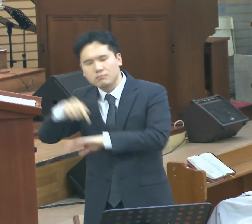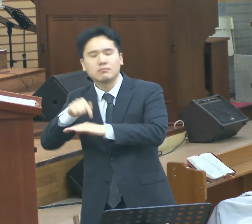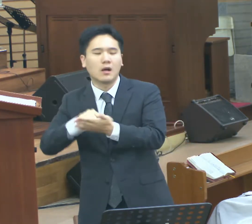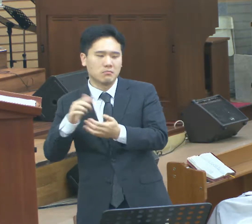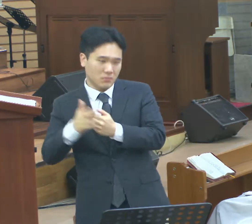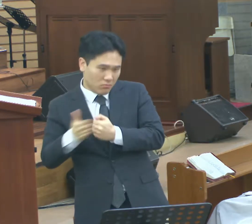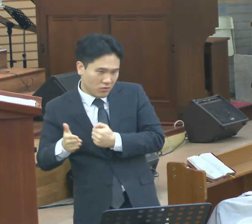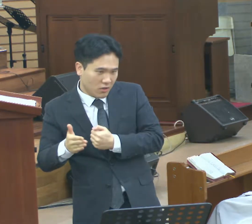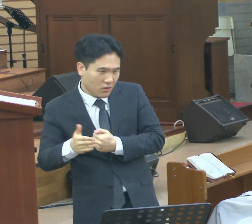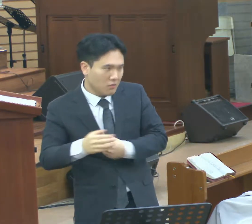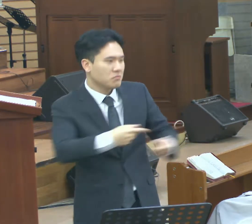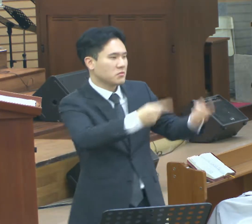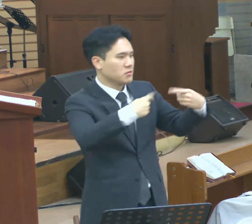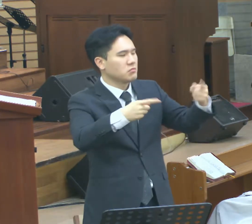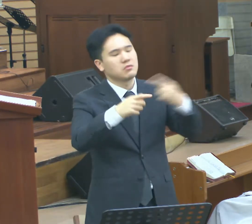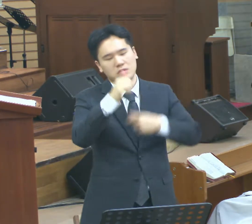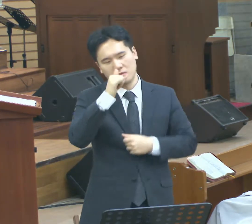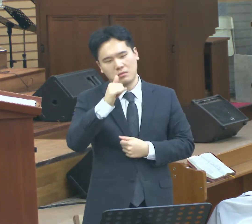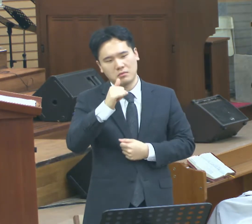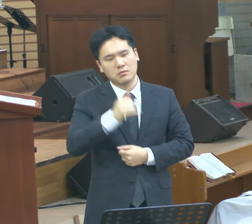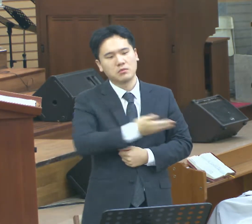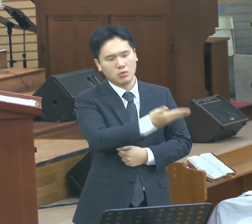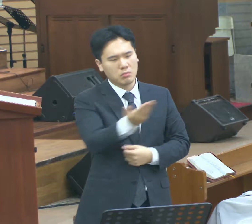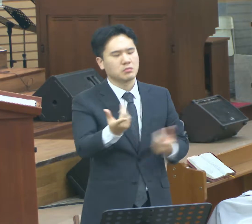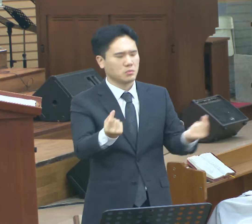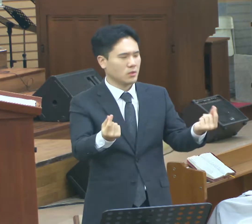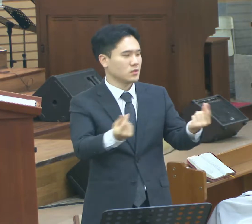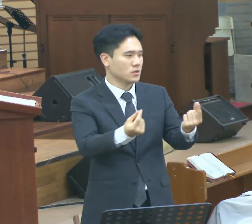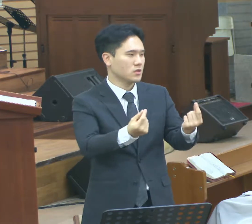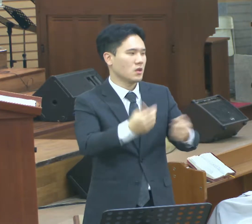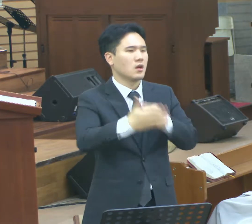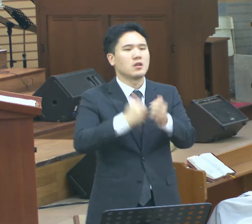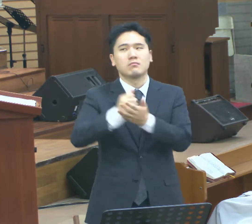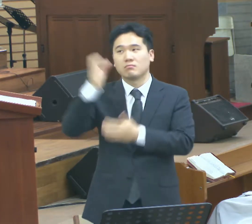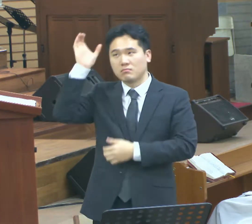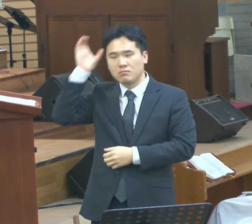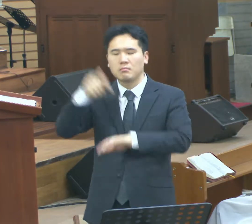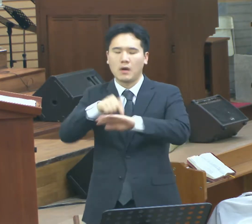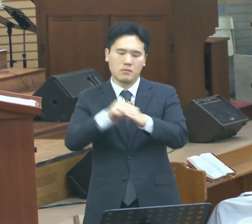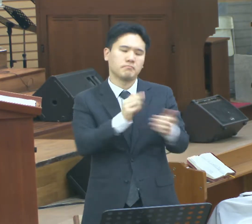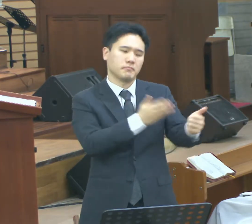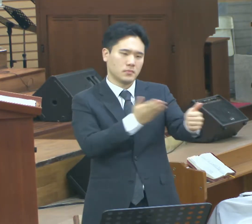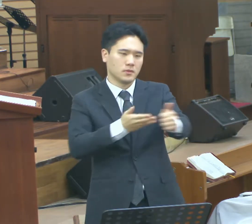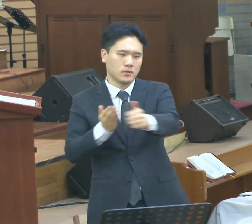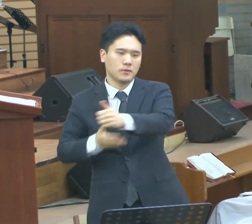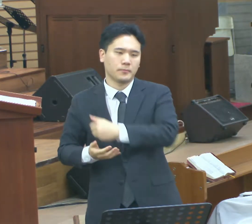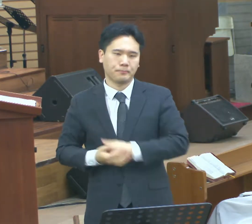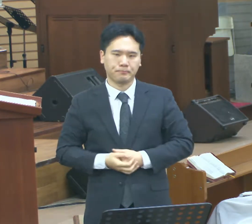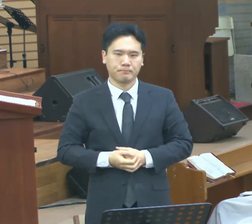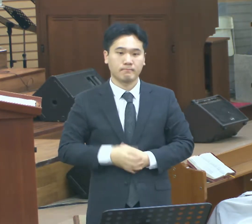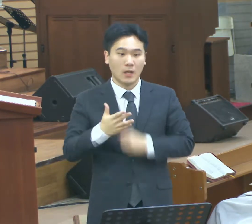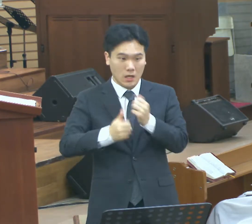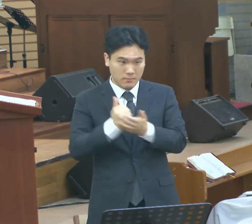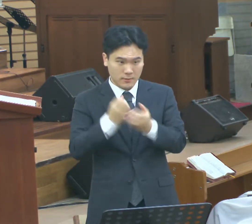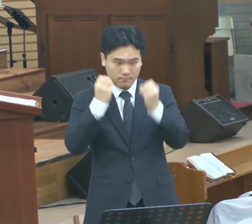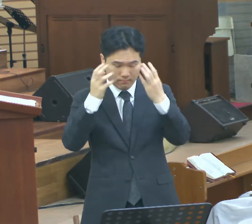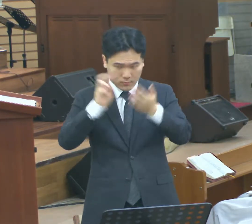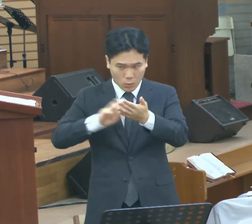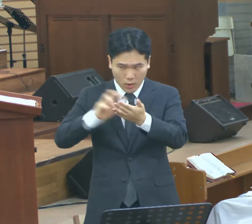마음을 가져야 된다고 지금 제가 말씀드리는 거예요. 하나님은 새 노래를 받으시기에 합당하신 분이세요.